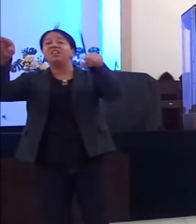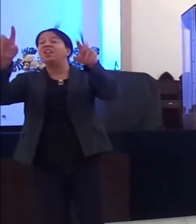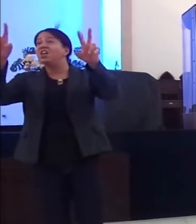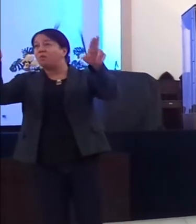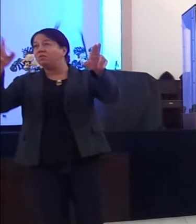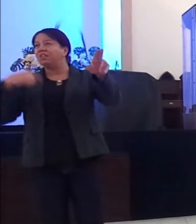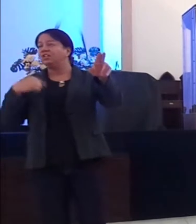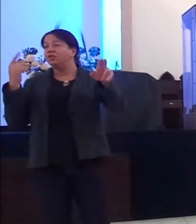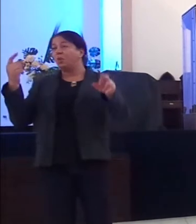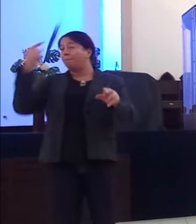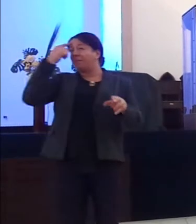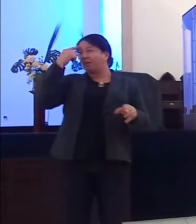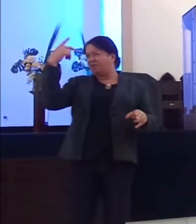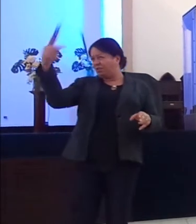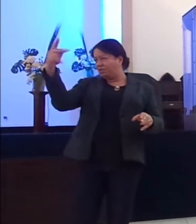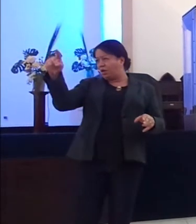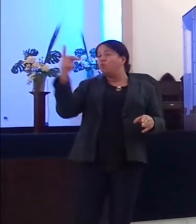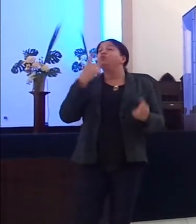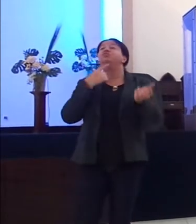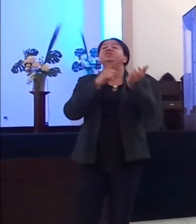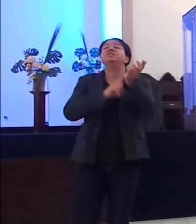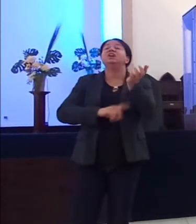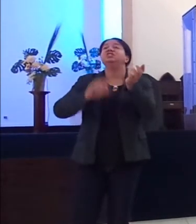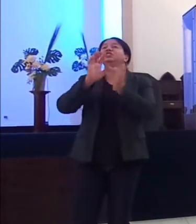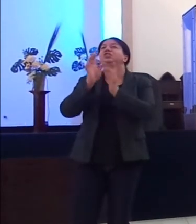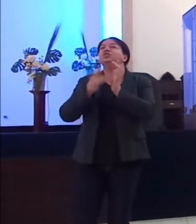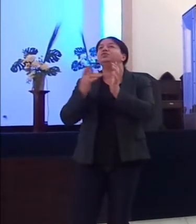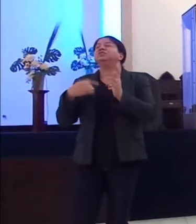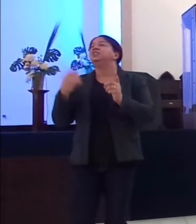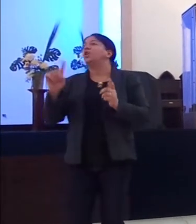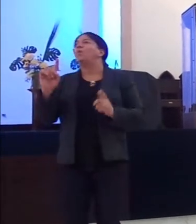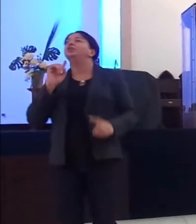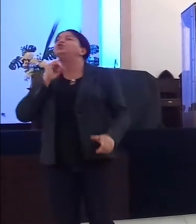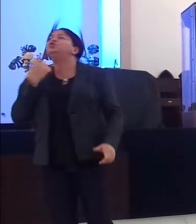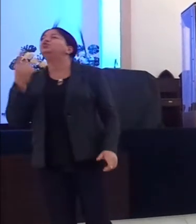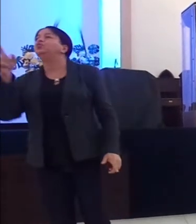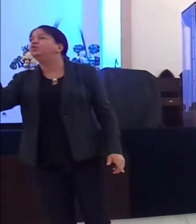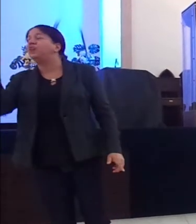com a lógica de vocês, o sangue de Jesus é impuro.